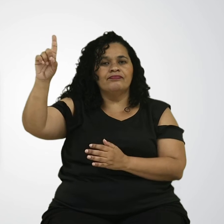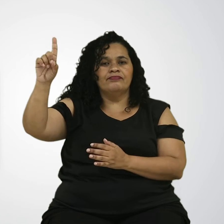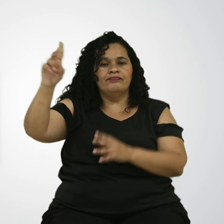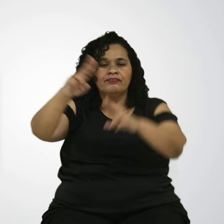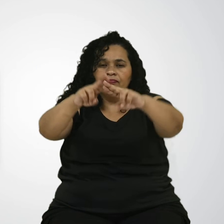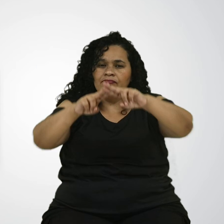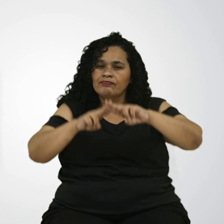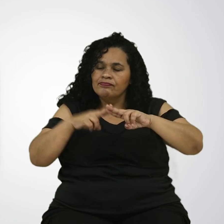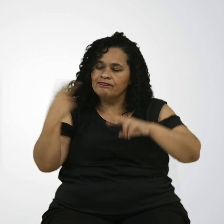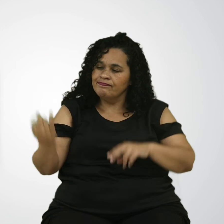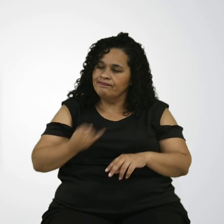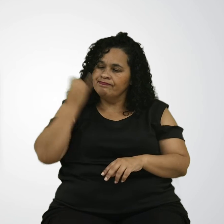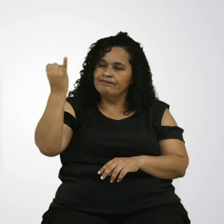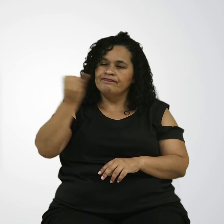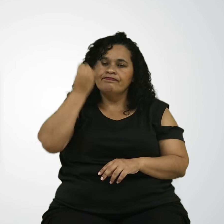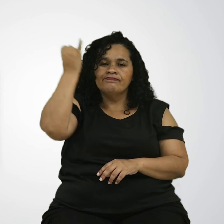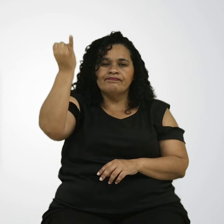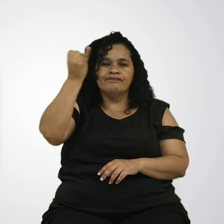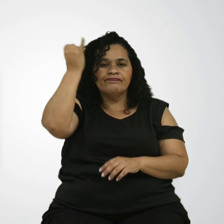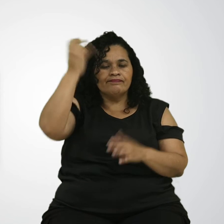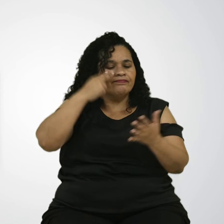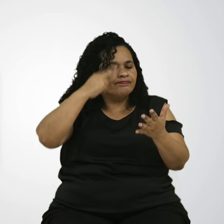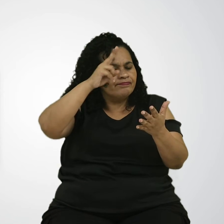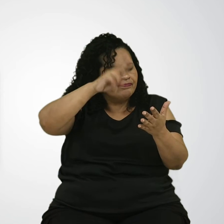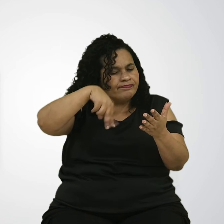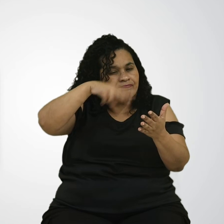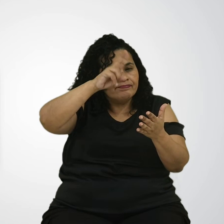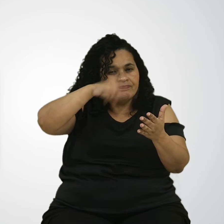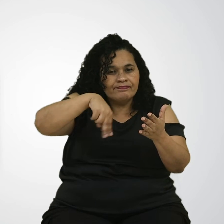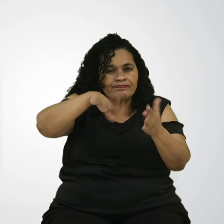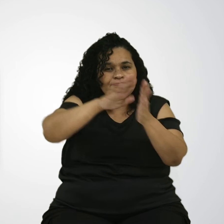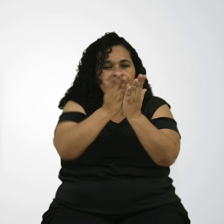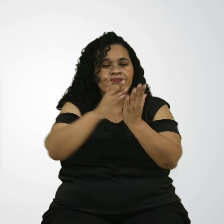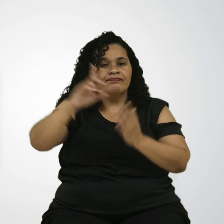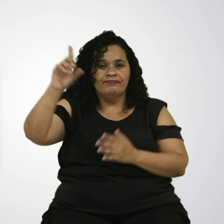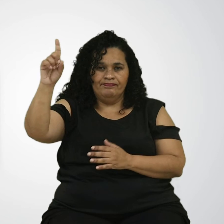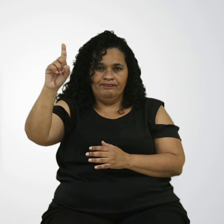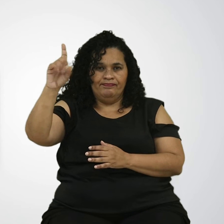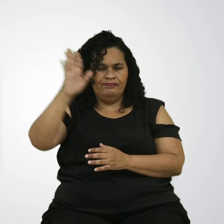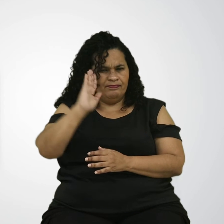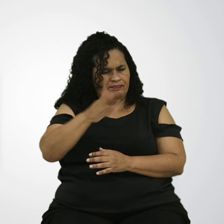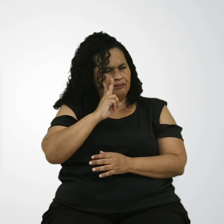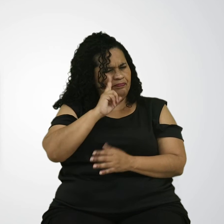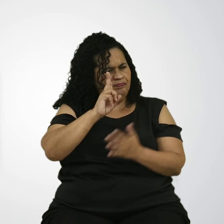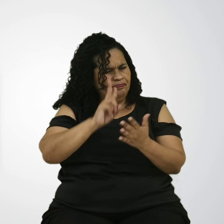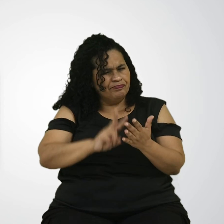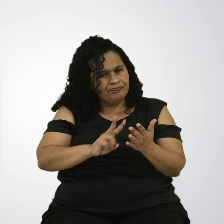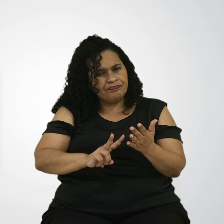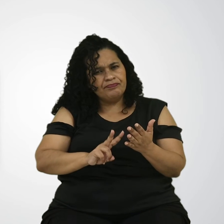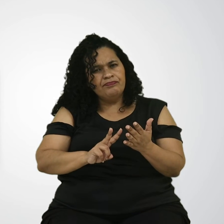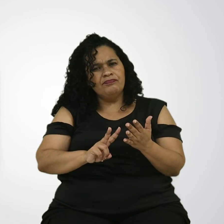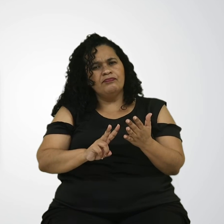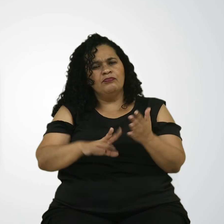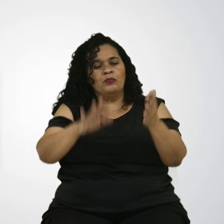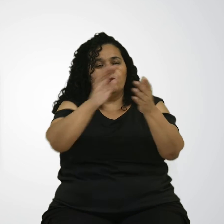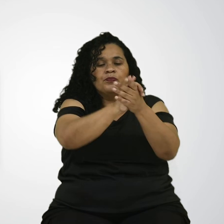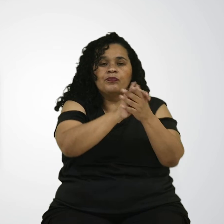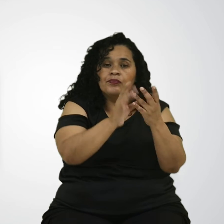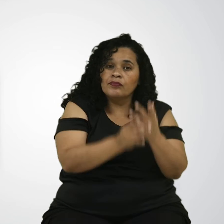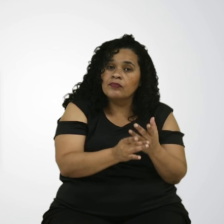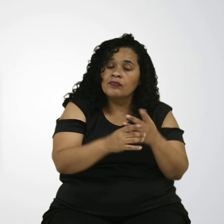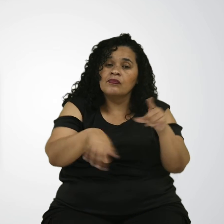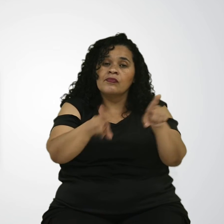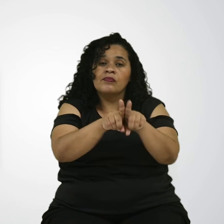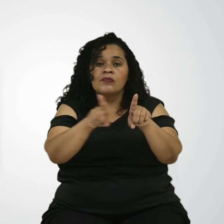mais a Bíblia. A Bíblia tem orientação. A Bíblia tem orientação para o casamento, como nós já vimos. Tem orientação para a criação de filhos, como nós já